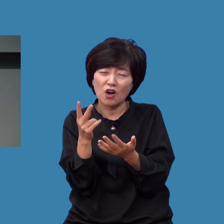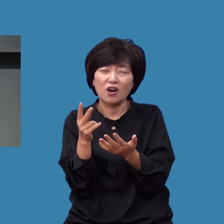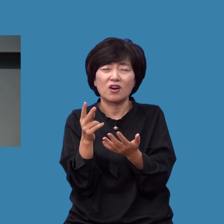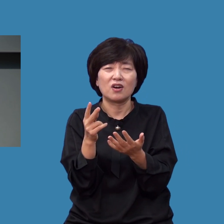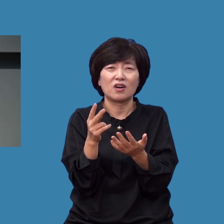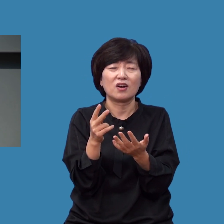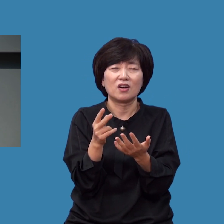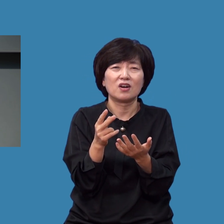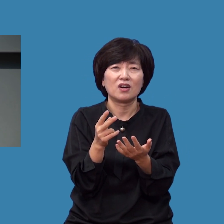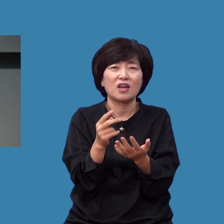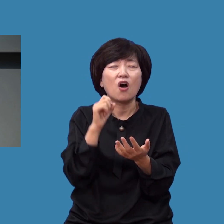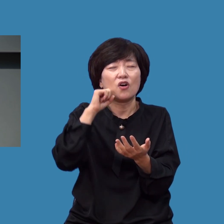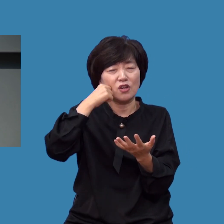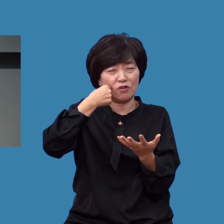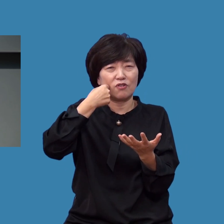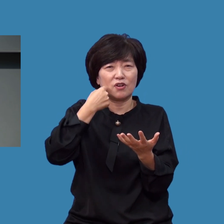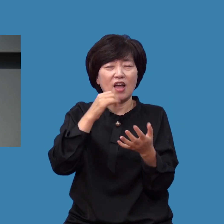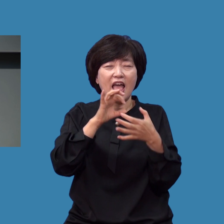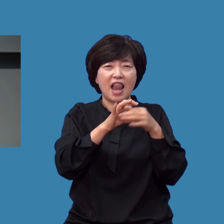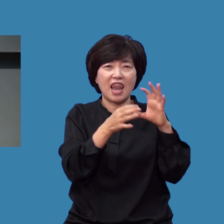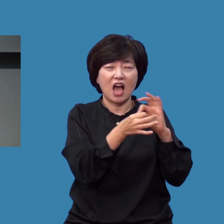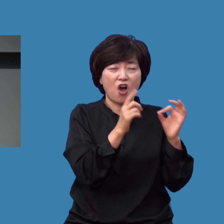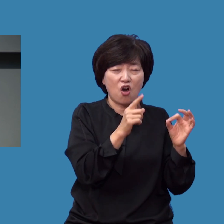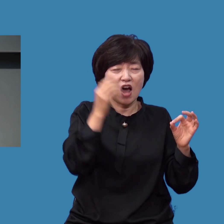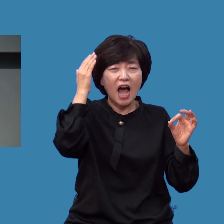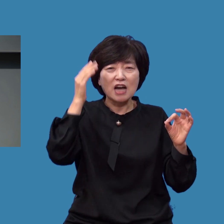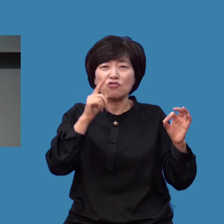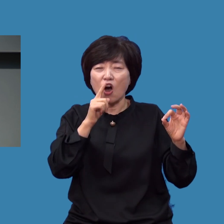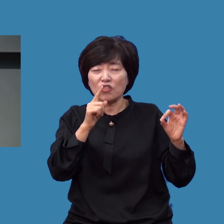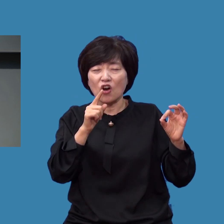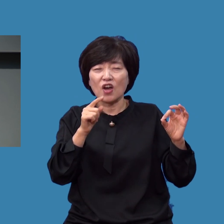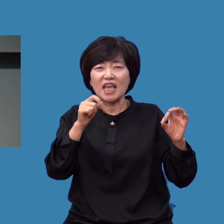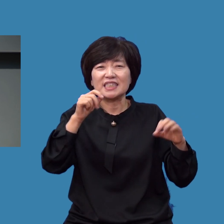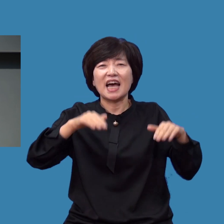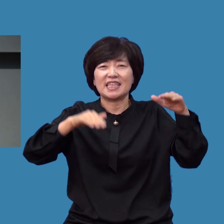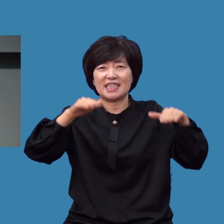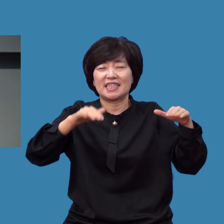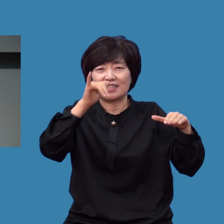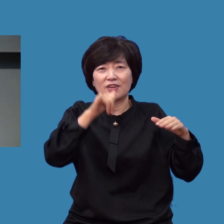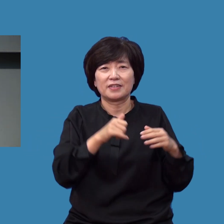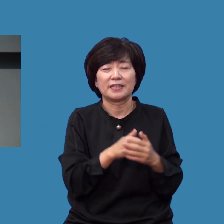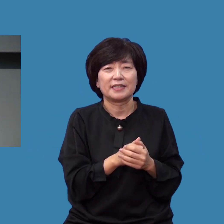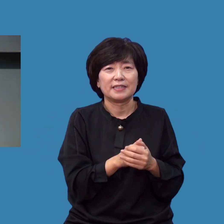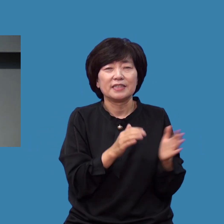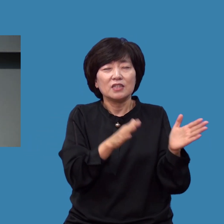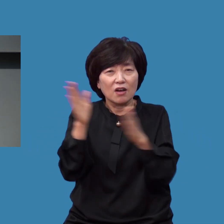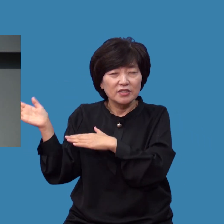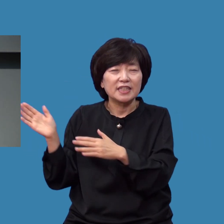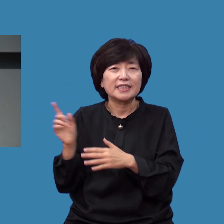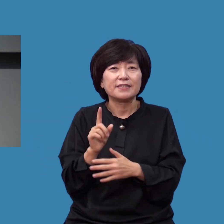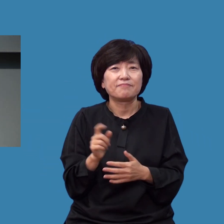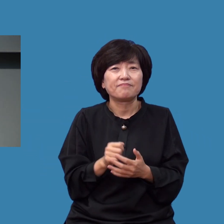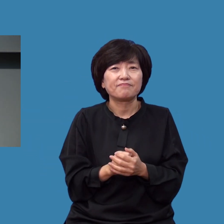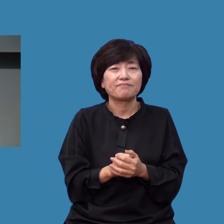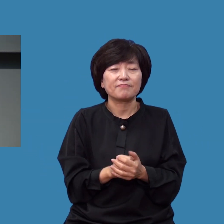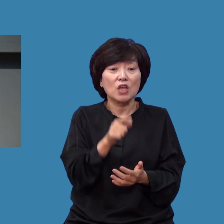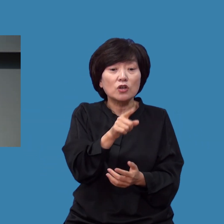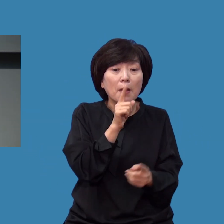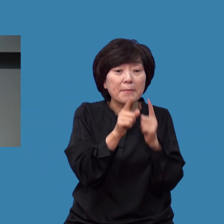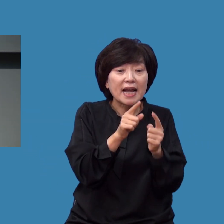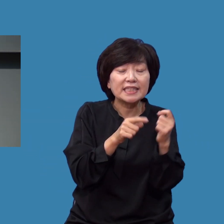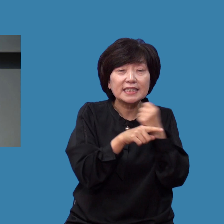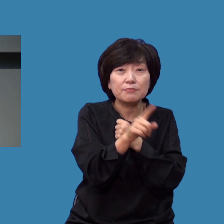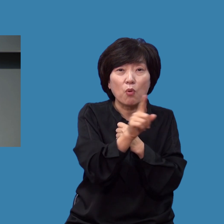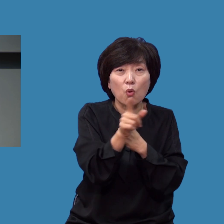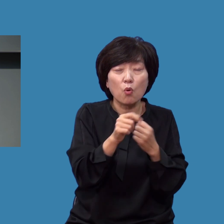어려움입니다. 오류라기보다는 헬라어하고 한국 언어의 차이에서 그냥 오는 거예요. 자, 그래서 어쨌든지 간에 여기서 지금 주장하고 있는